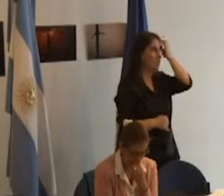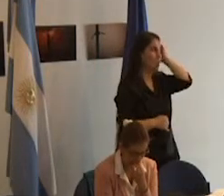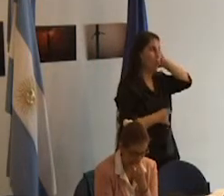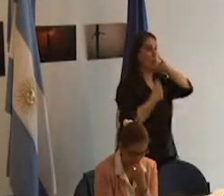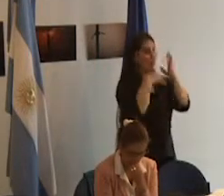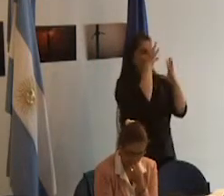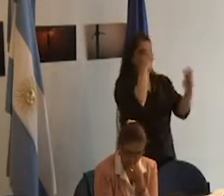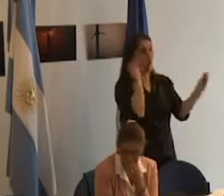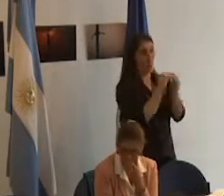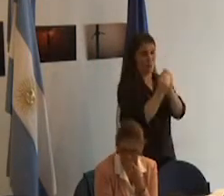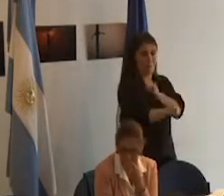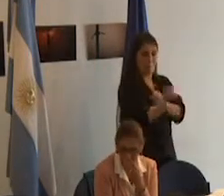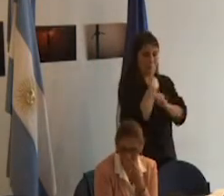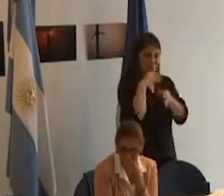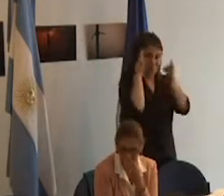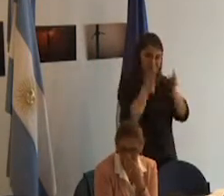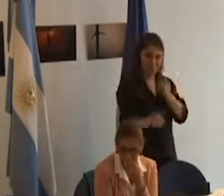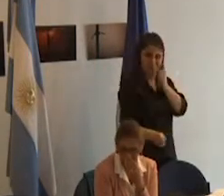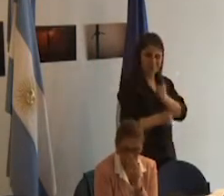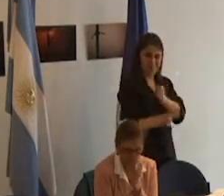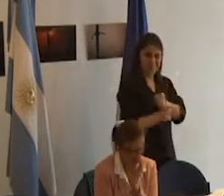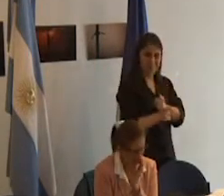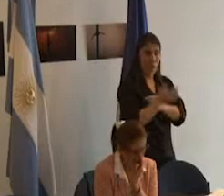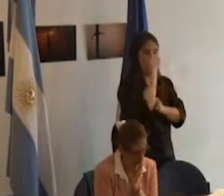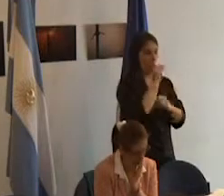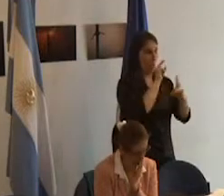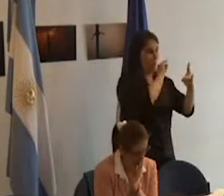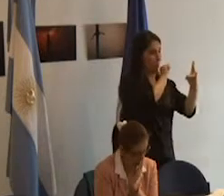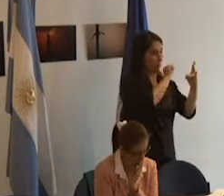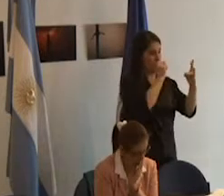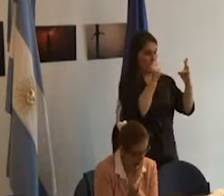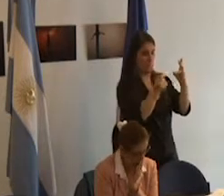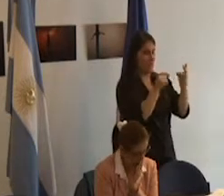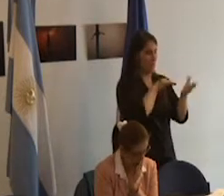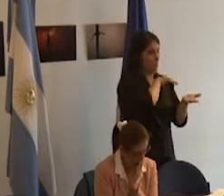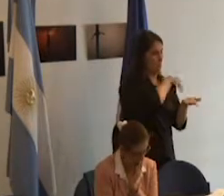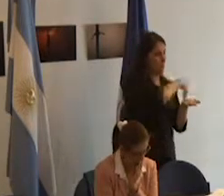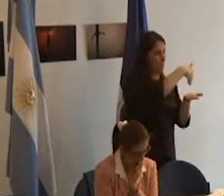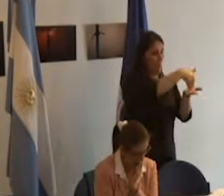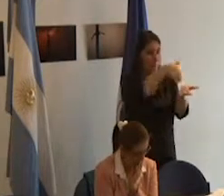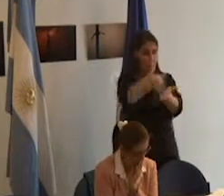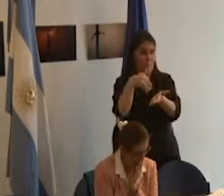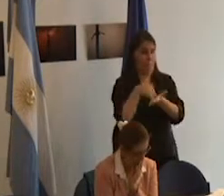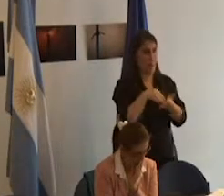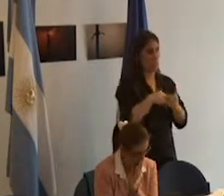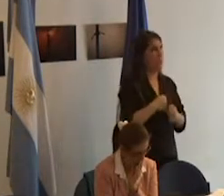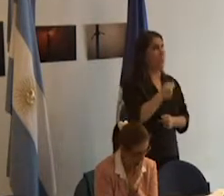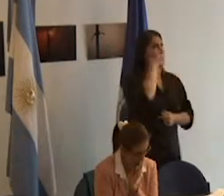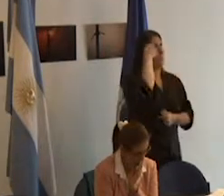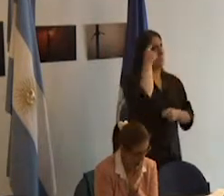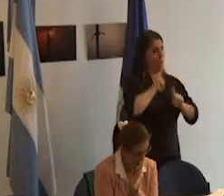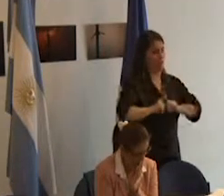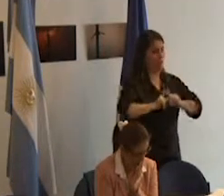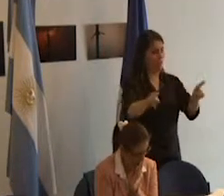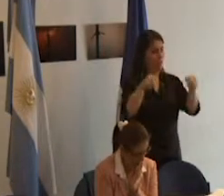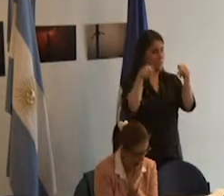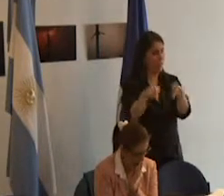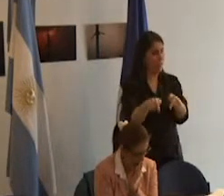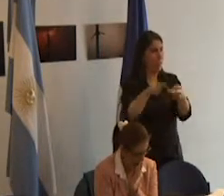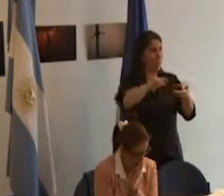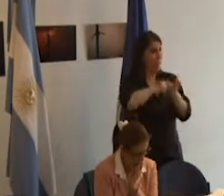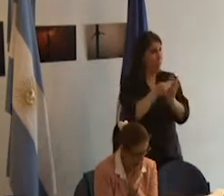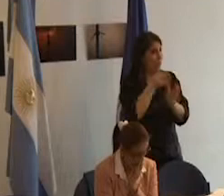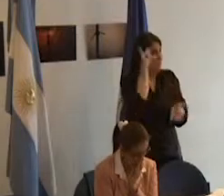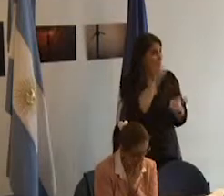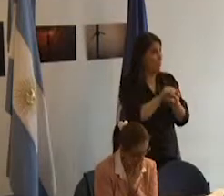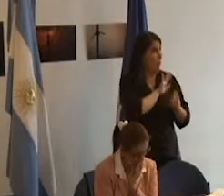que elaboró la pregunta en términos de que desde muchas perspectivas se considera que hablar de diferencia también es una manera